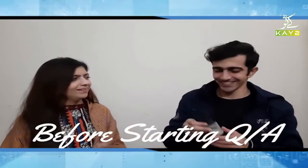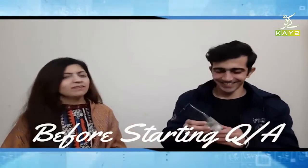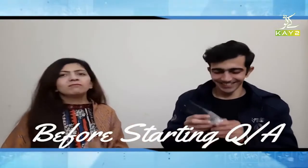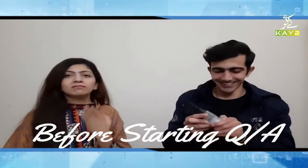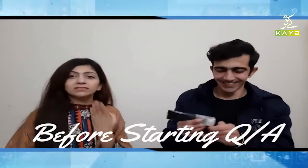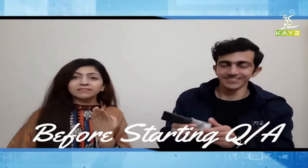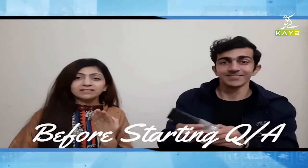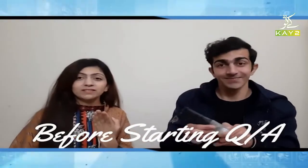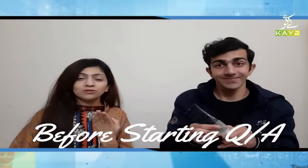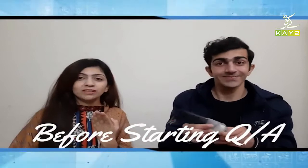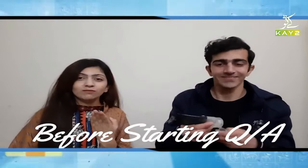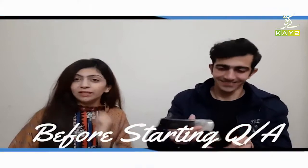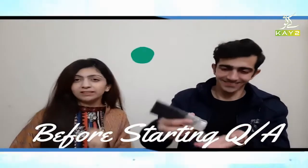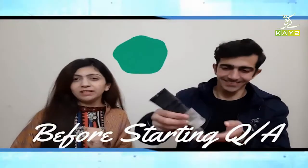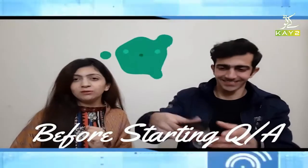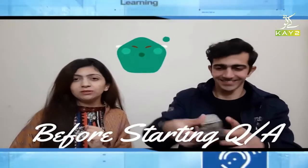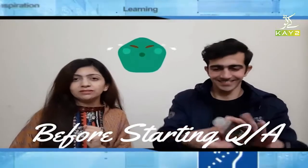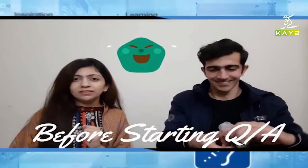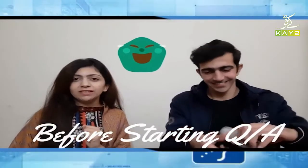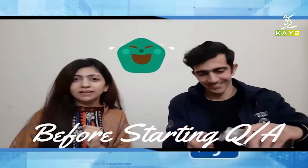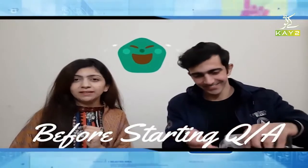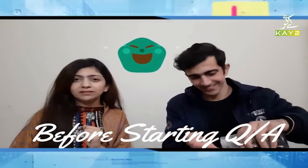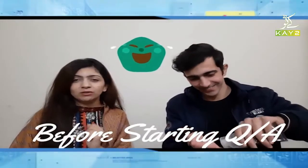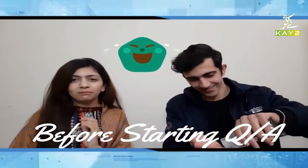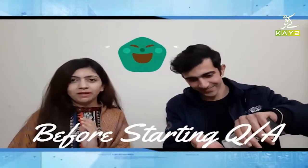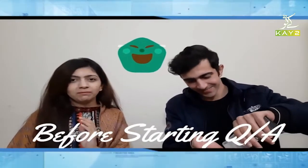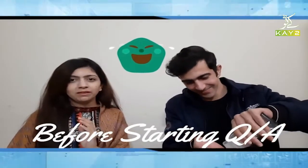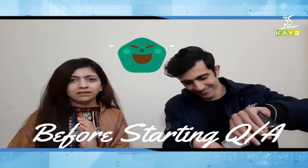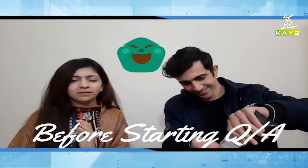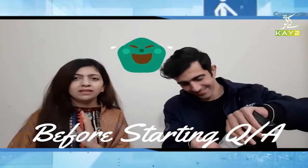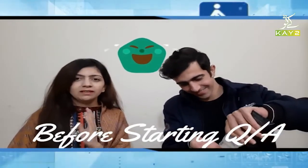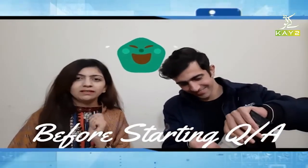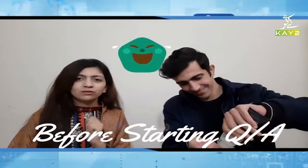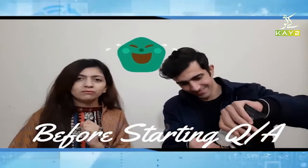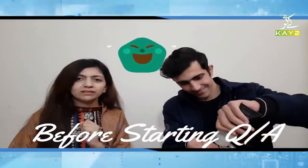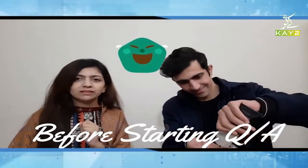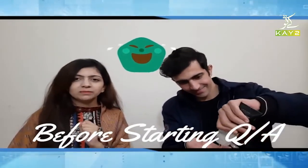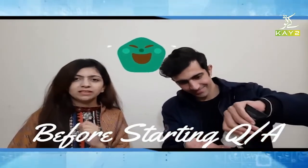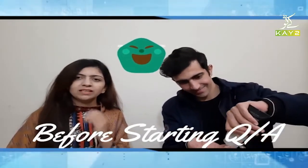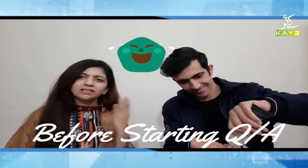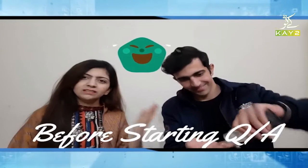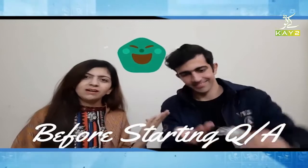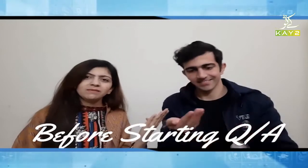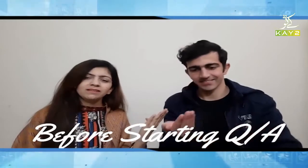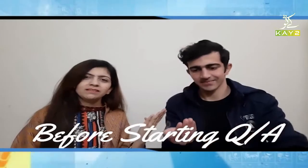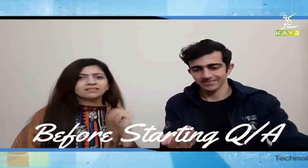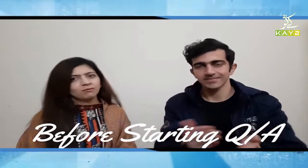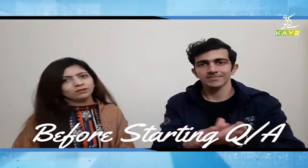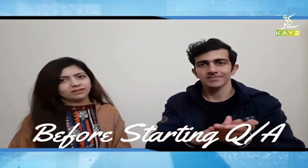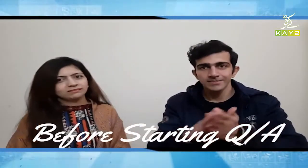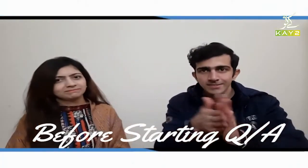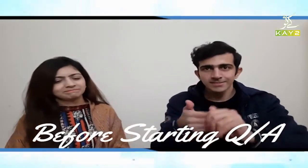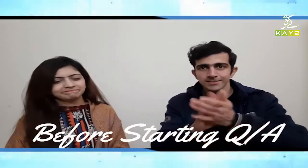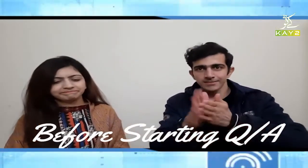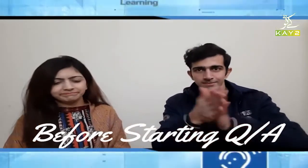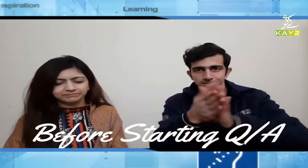करना। वैसे जो है ना वो लड़कियां होती हैं लेट और मेकअप करने में, लड़कों को वेट करना पड़ता है। यहाँ पे हिसाब